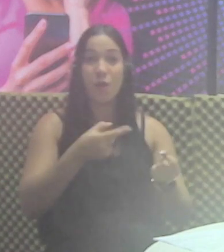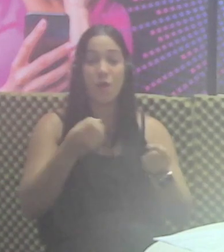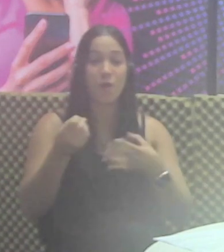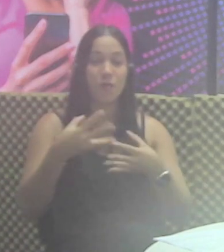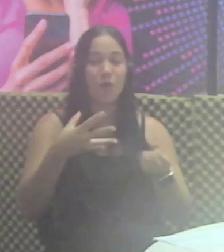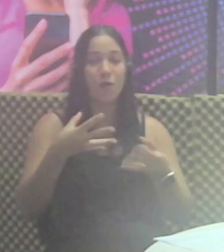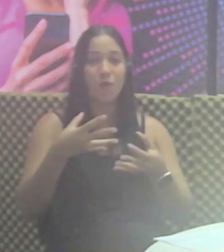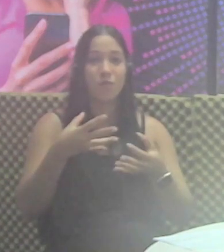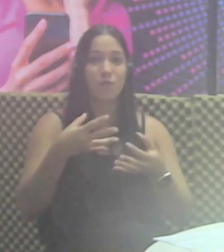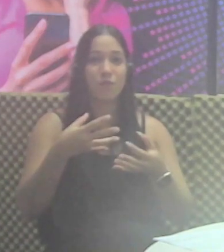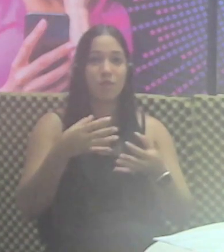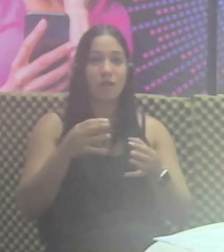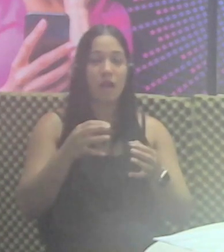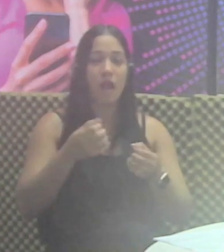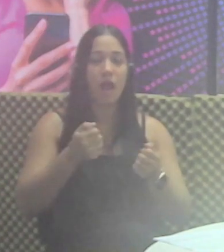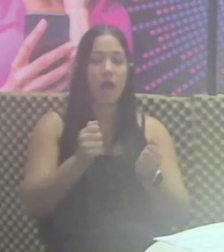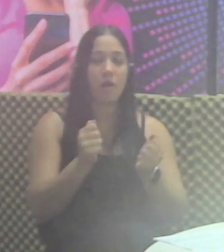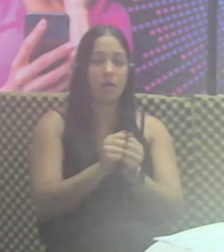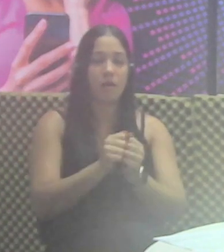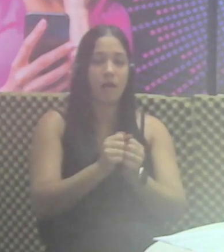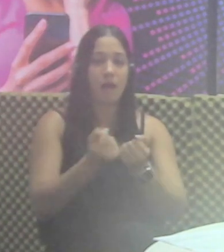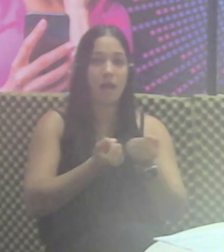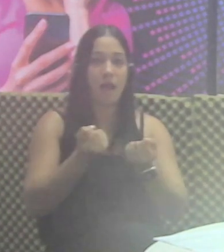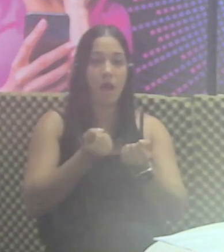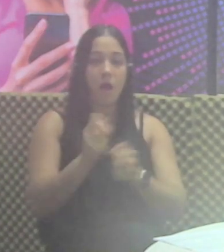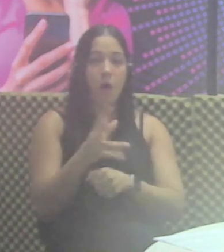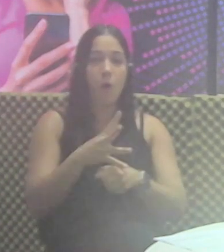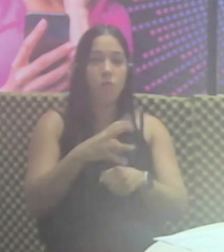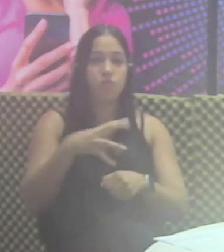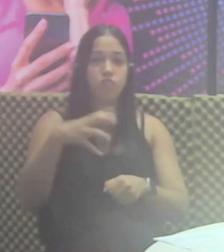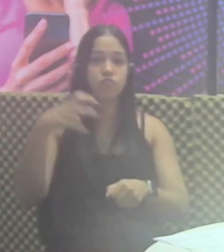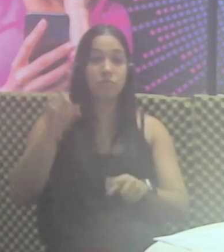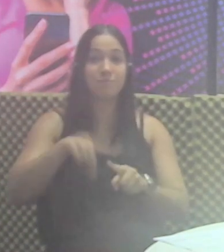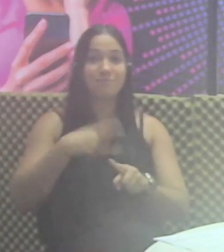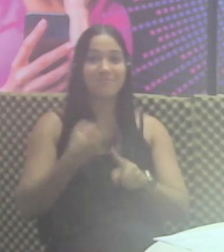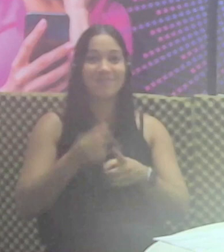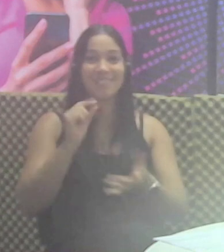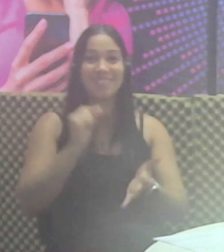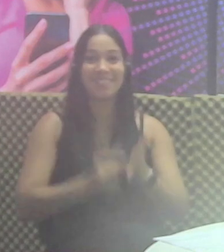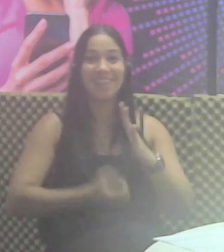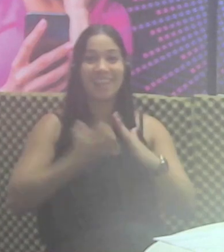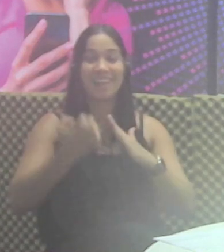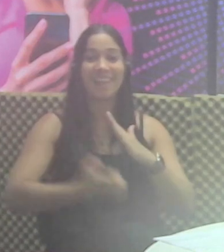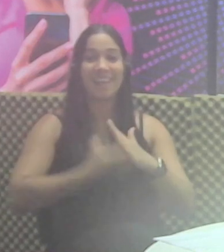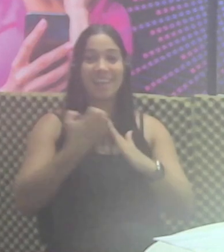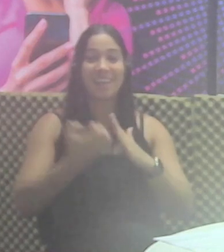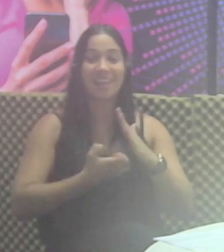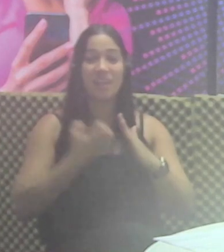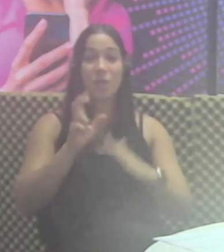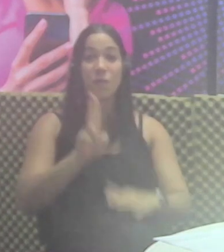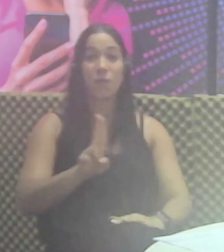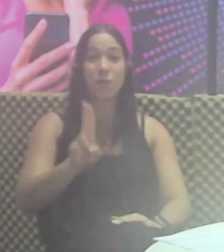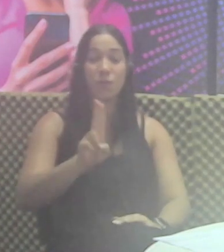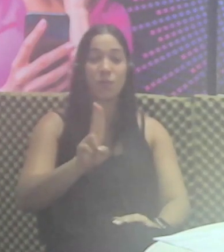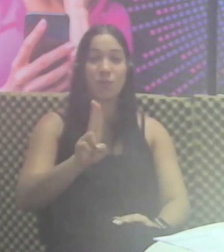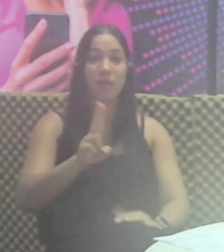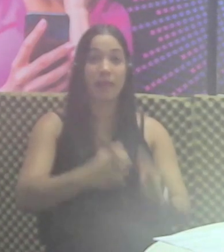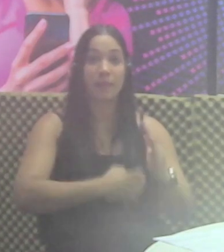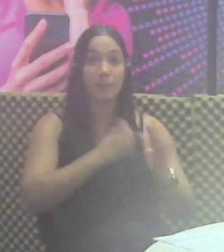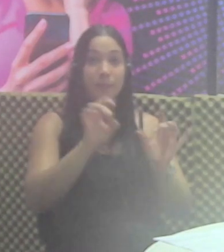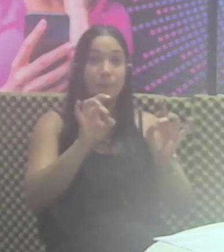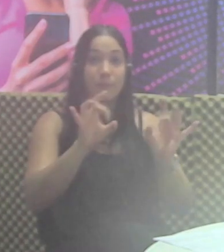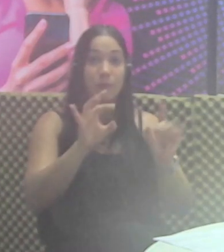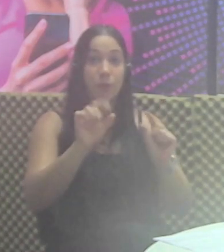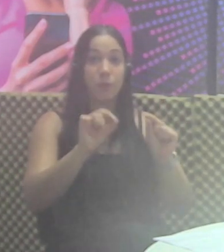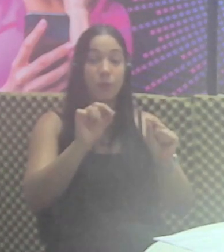equipamentos para acoplar em veículo e fazer aplicação. E tem contratação de empresa para uso específico, empresa especializada